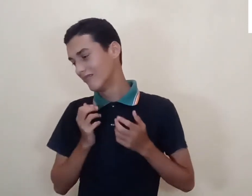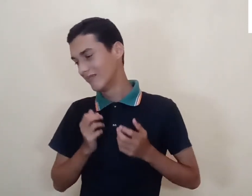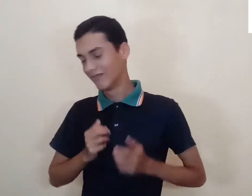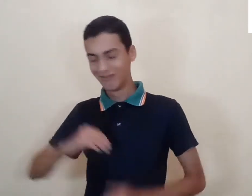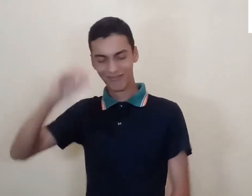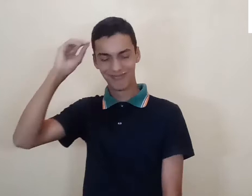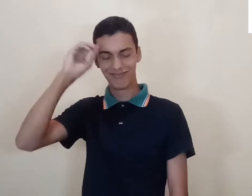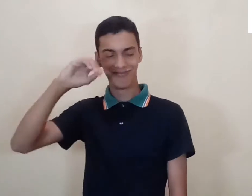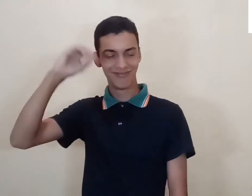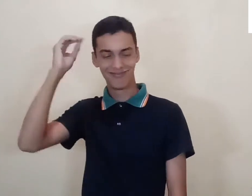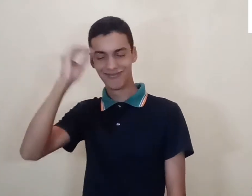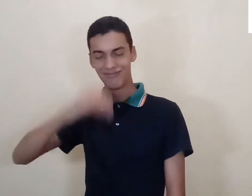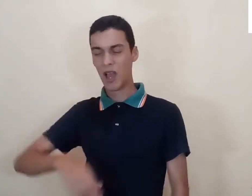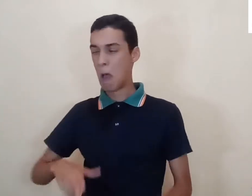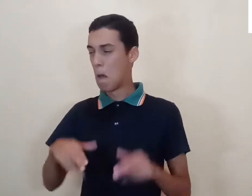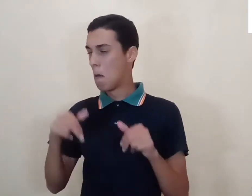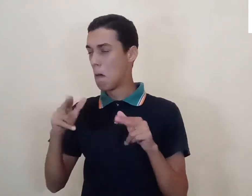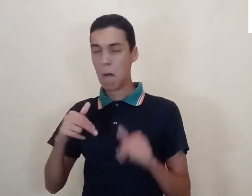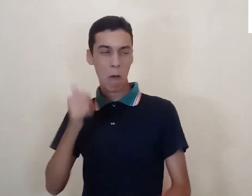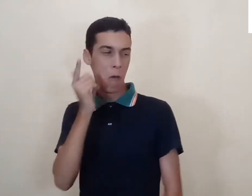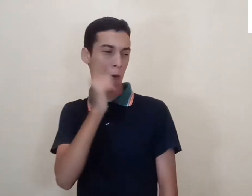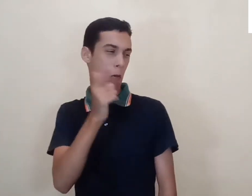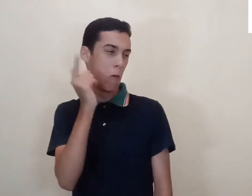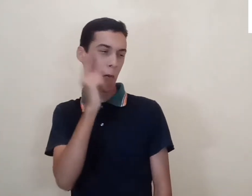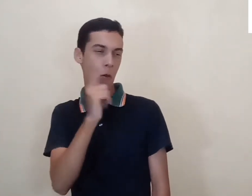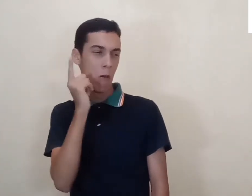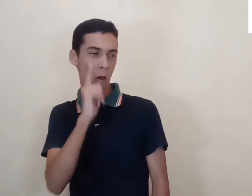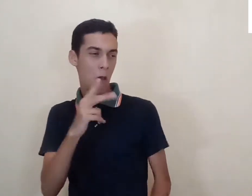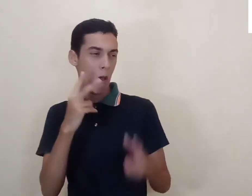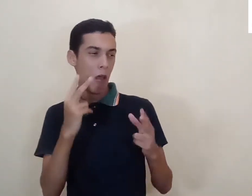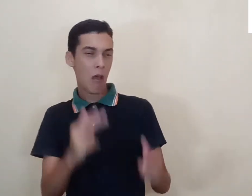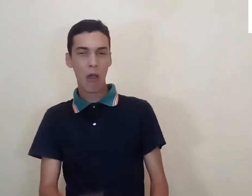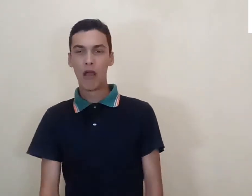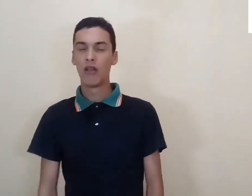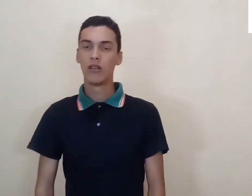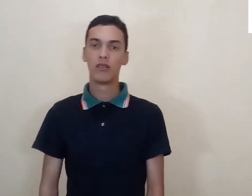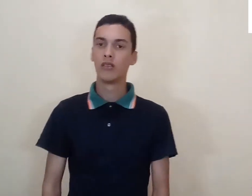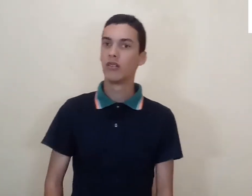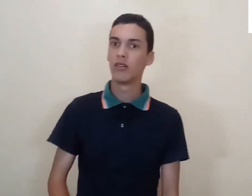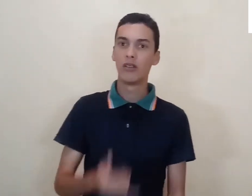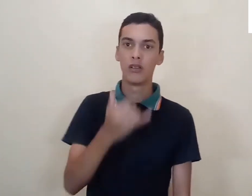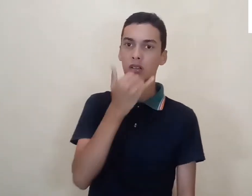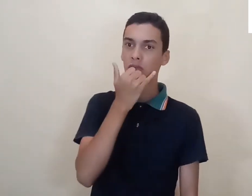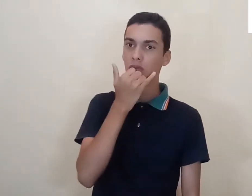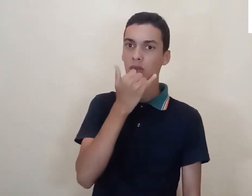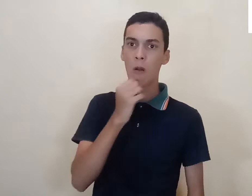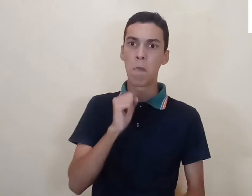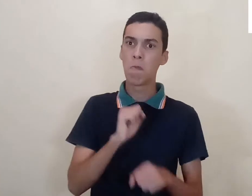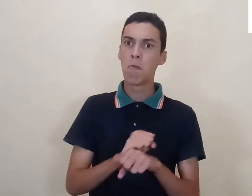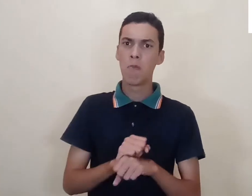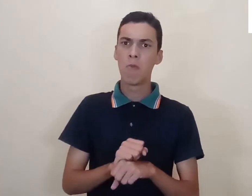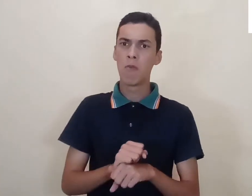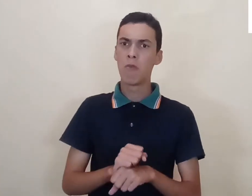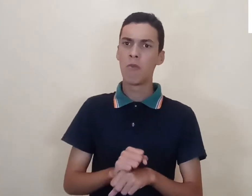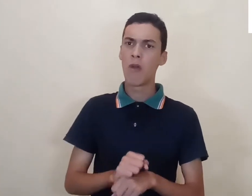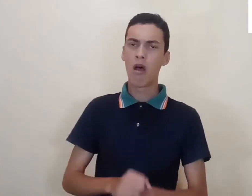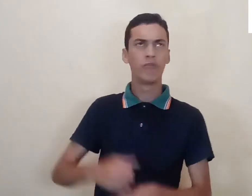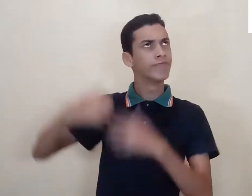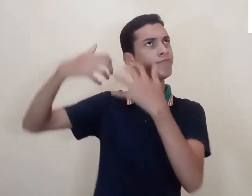sinalização dela, tão visual, tão bela, e ficamos pensando assim: eu nunca que vou chegar nesse nível. Ah,